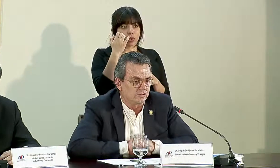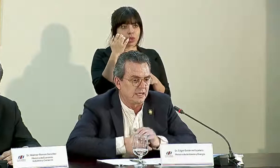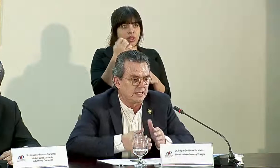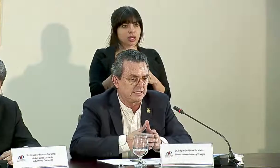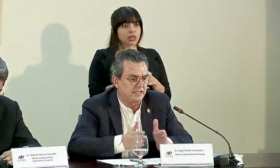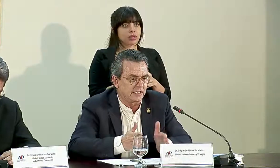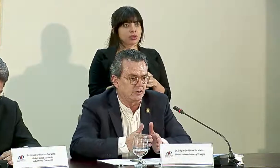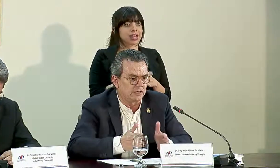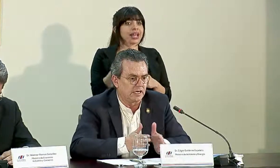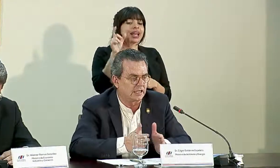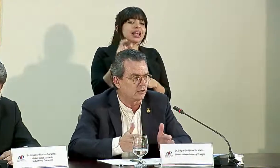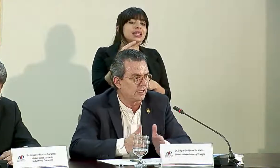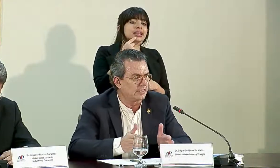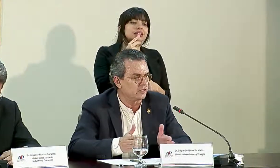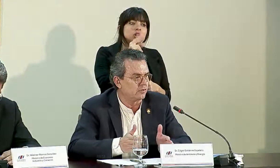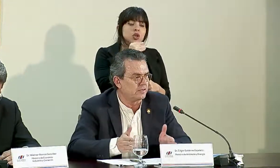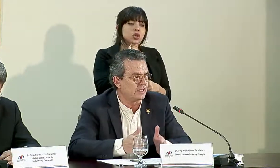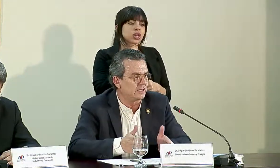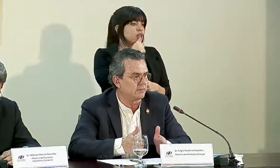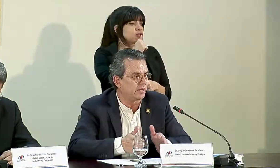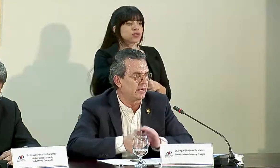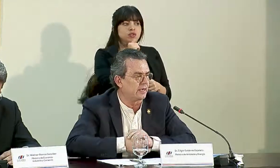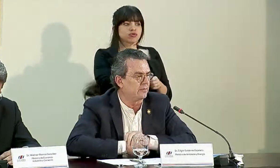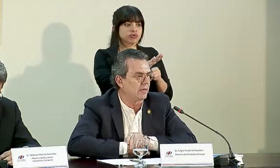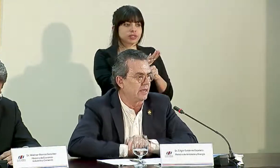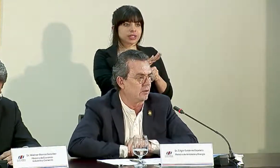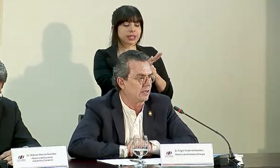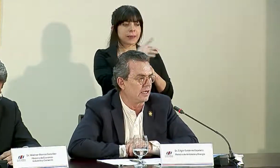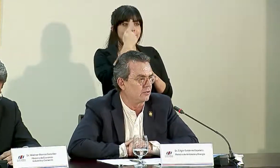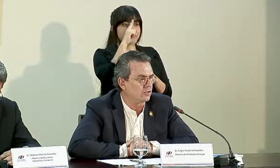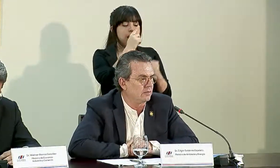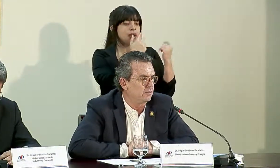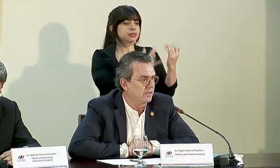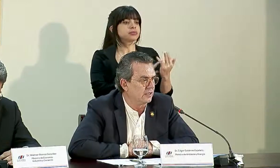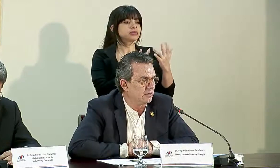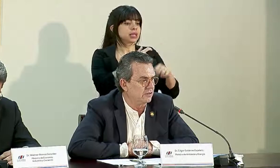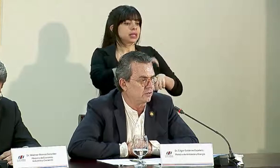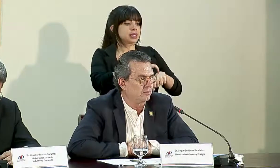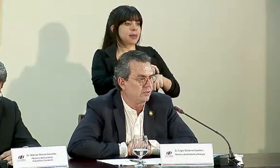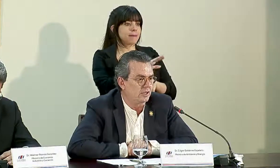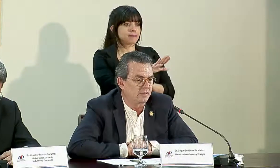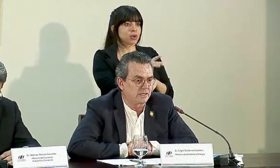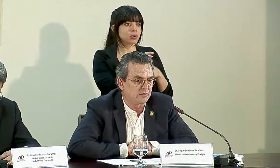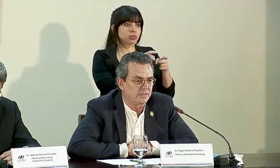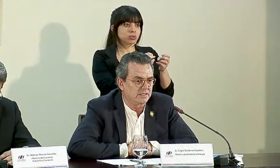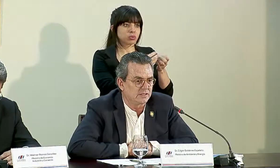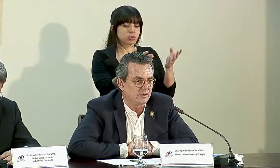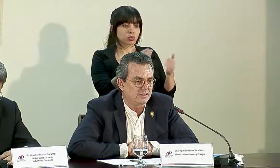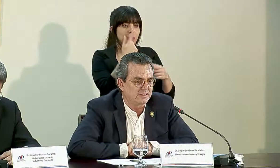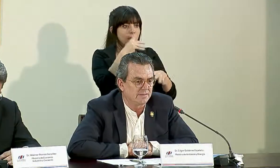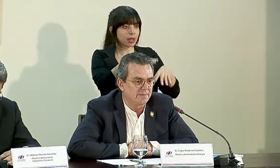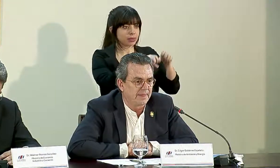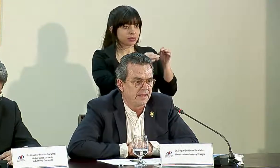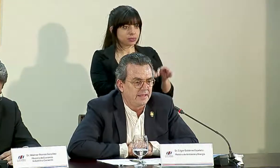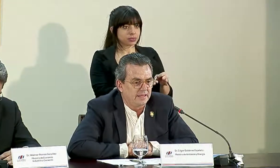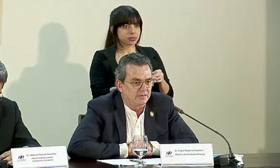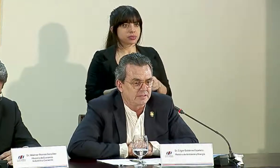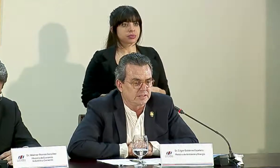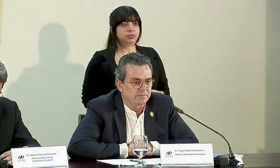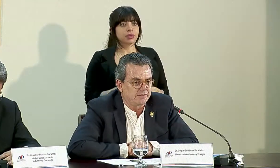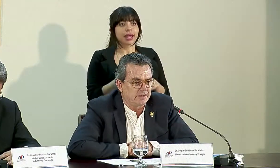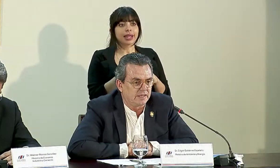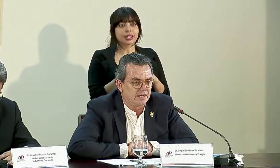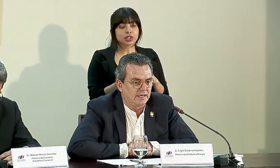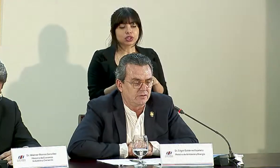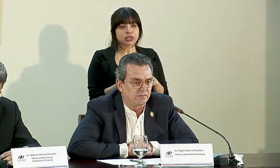no, o sea, él decía que él no tenía la tolerancia suficiente para aguardar los tiempos de la administración pública para tomar decisiones, y